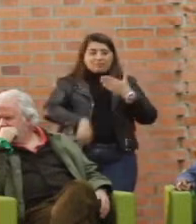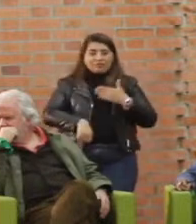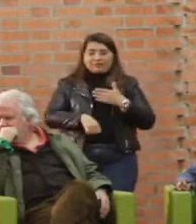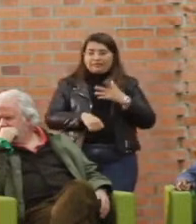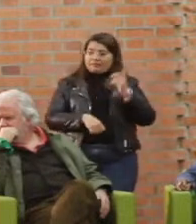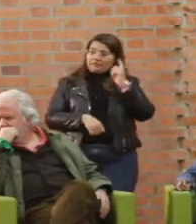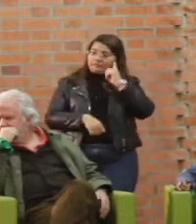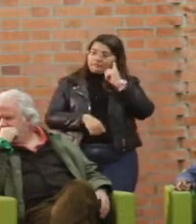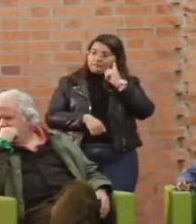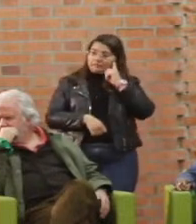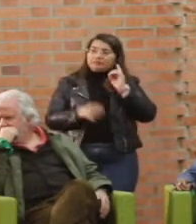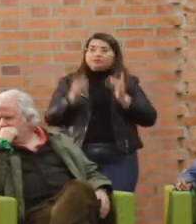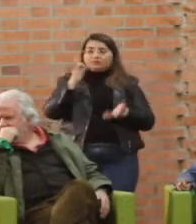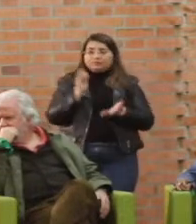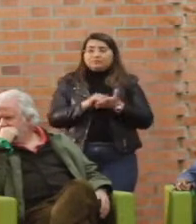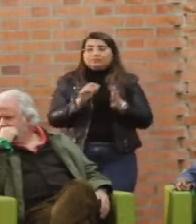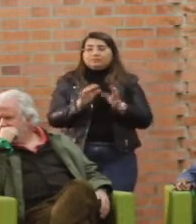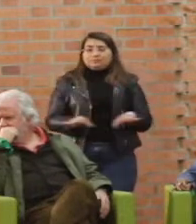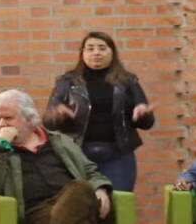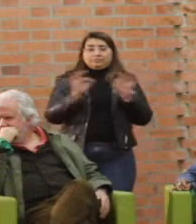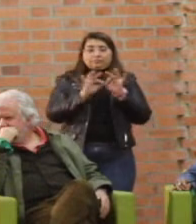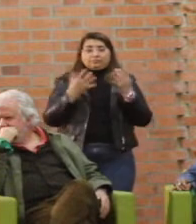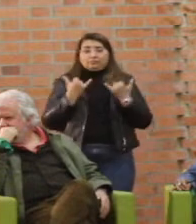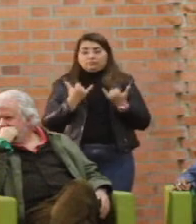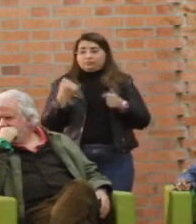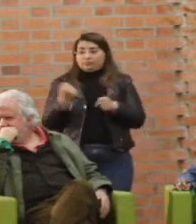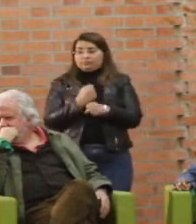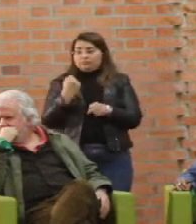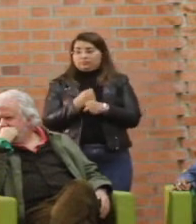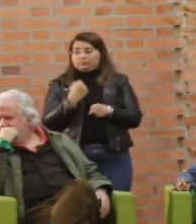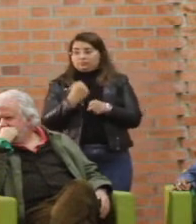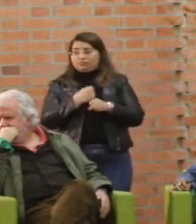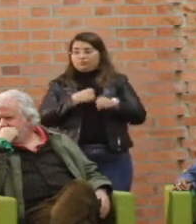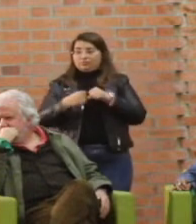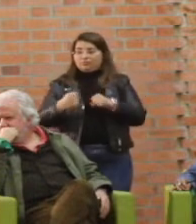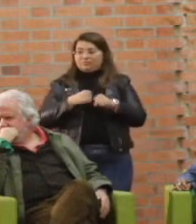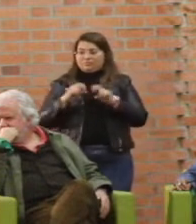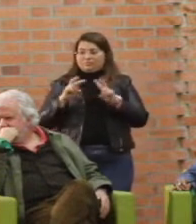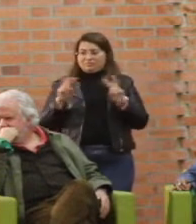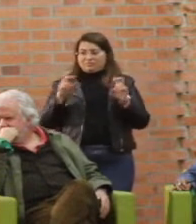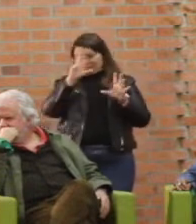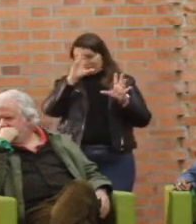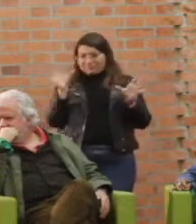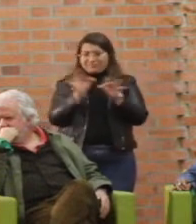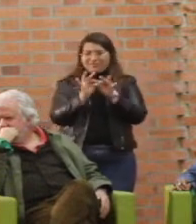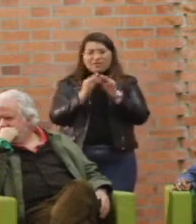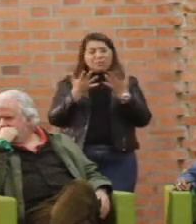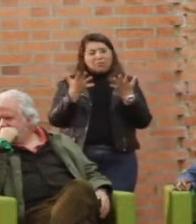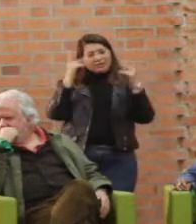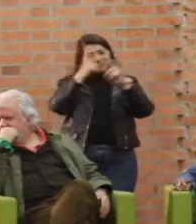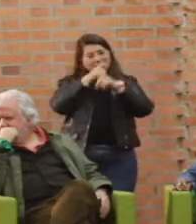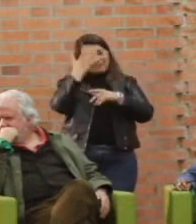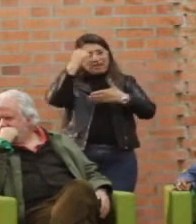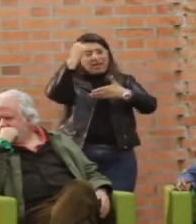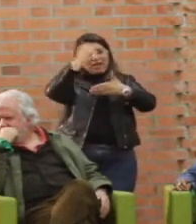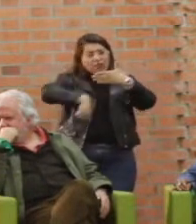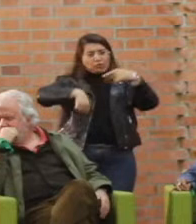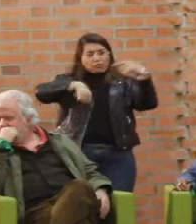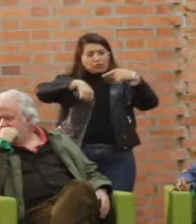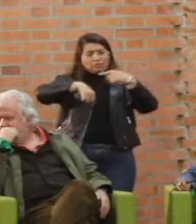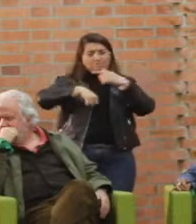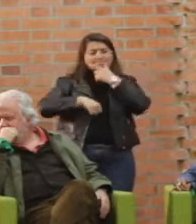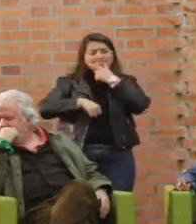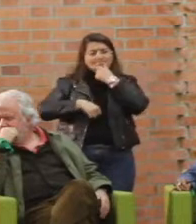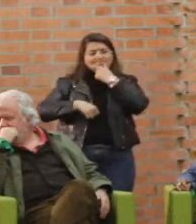creo que que este premio salga hoy nos hace preguntarnos Qué es irreverente hoy frente al aborto y yo creo